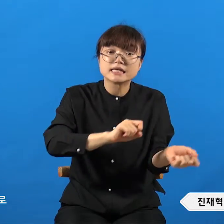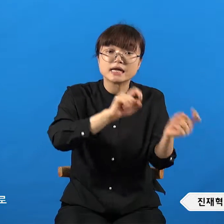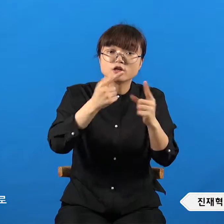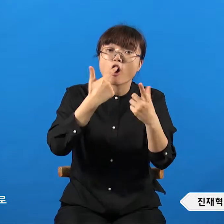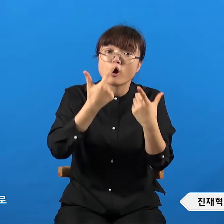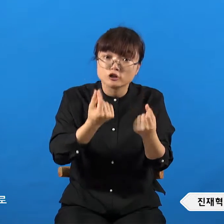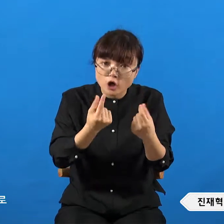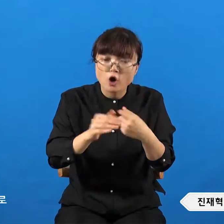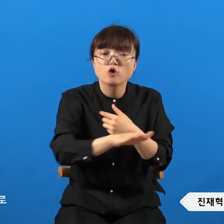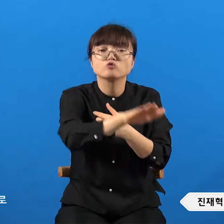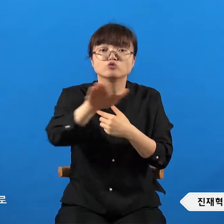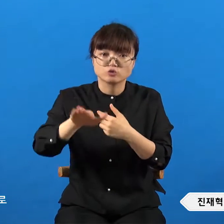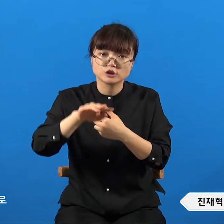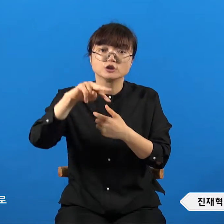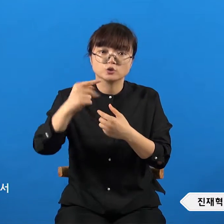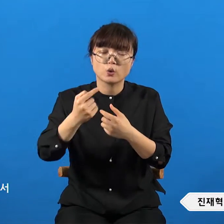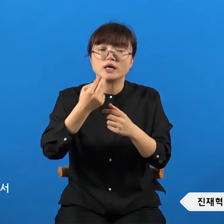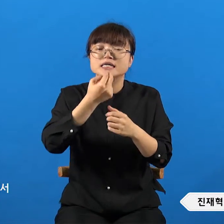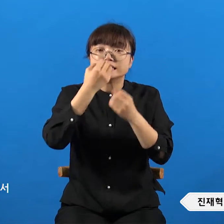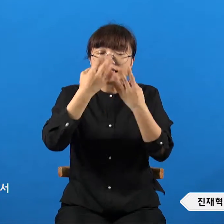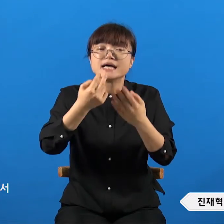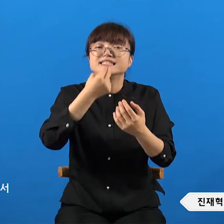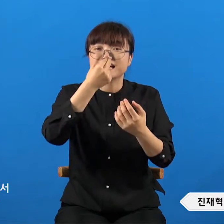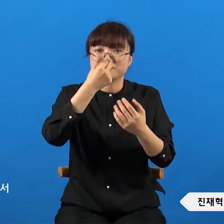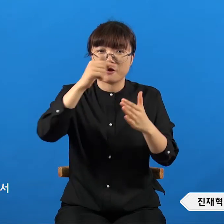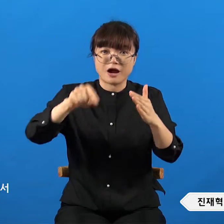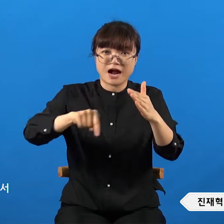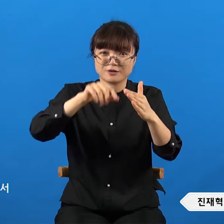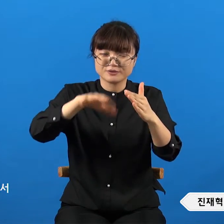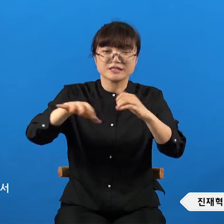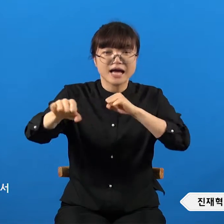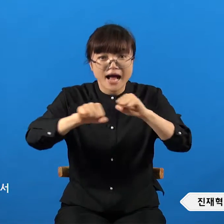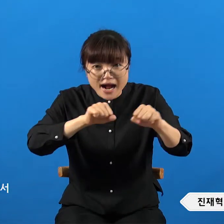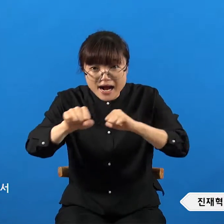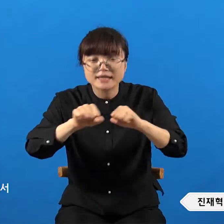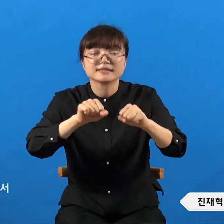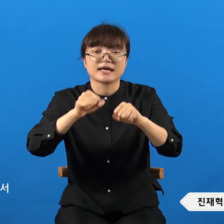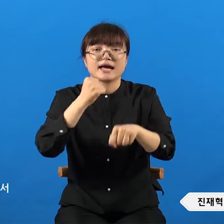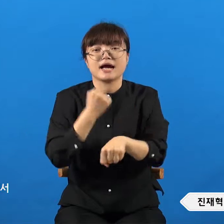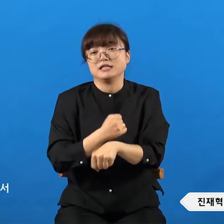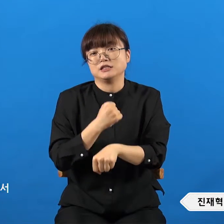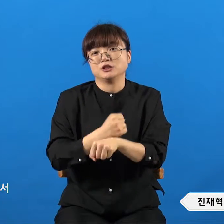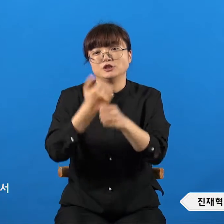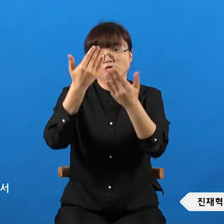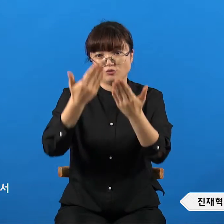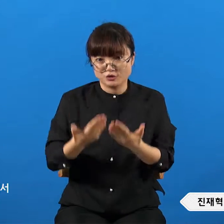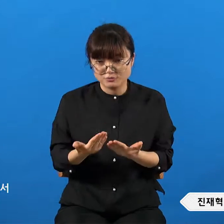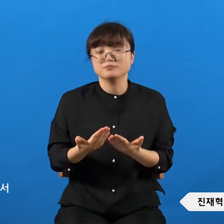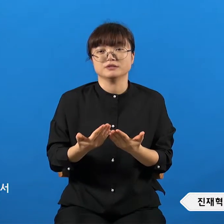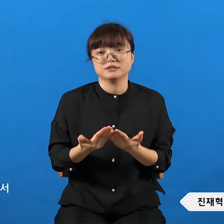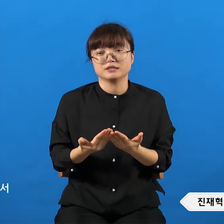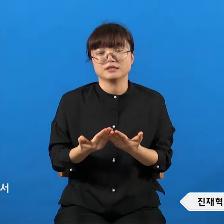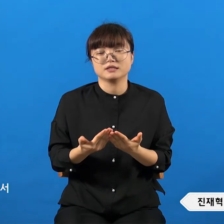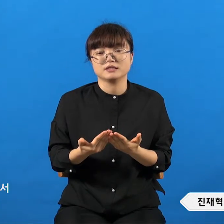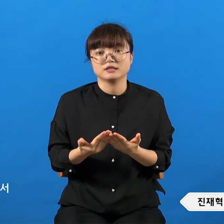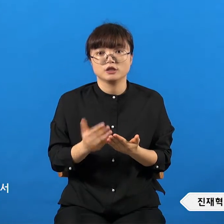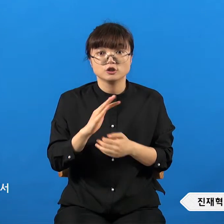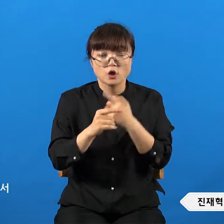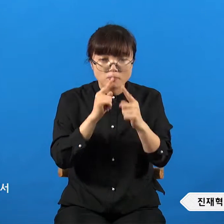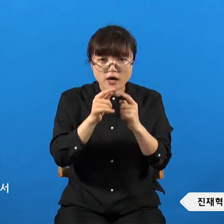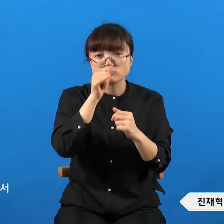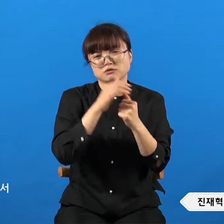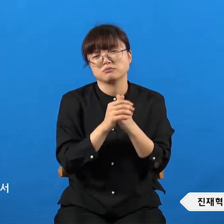살리심과 같이 우리로 또한 새 생명 가운데서 행하게 하려 함이라. 아멘.